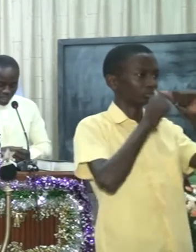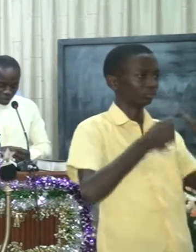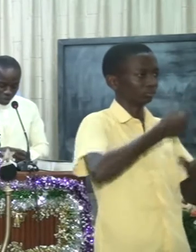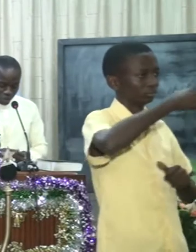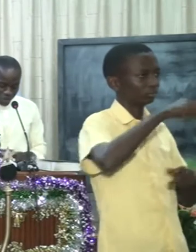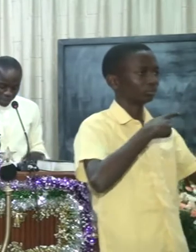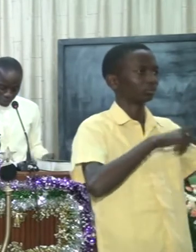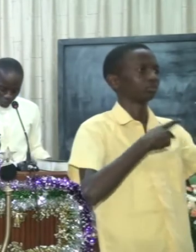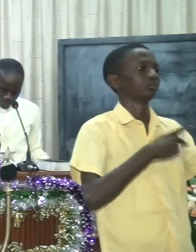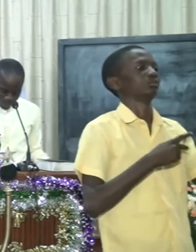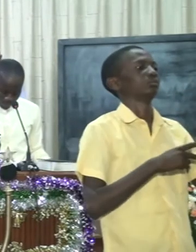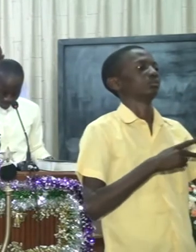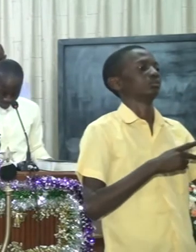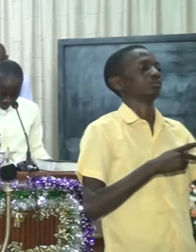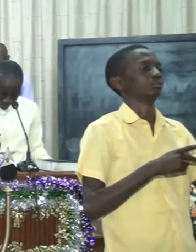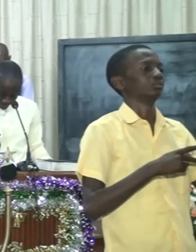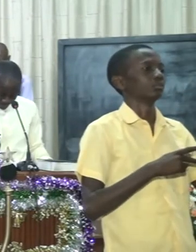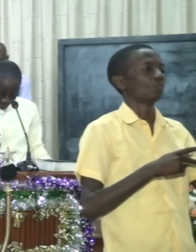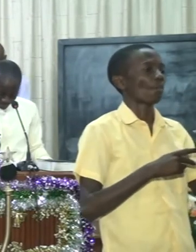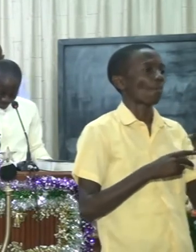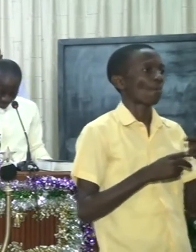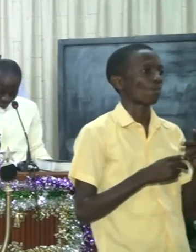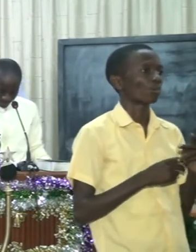Que le Seigneur notre Dieu bénisse tout son